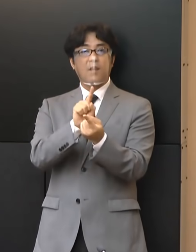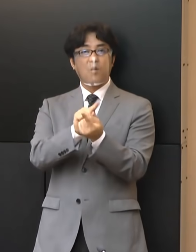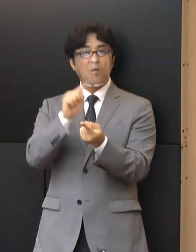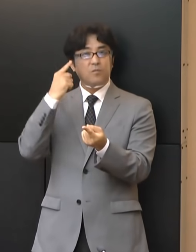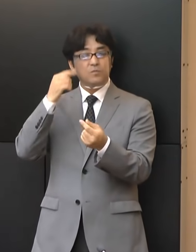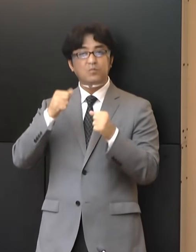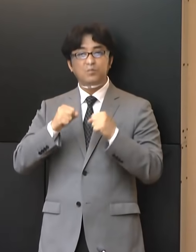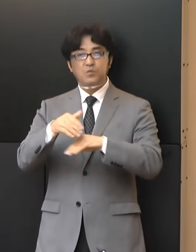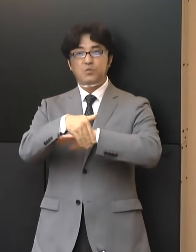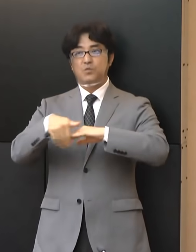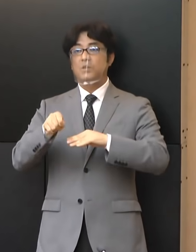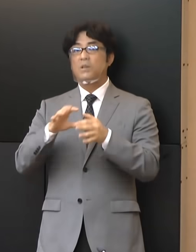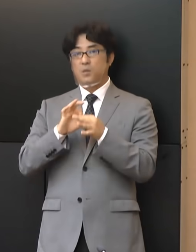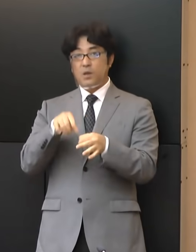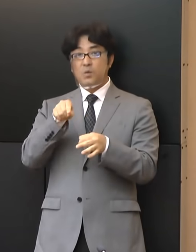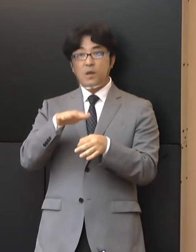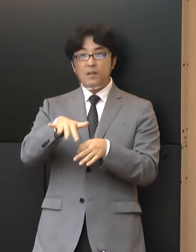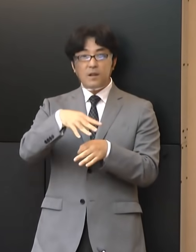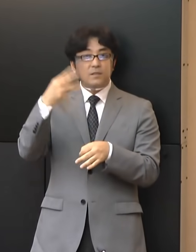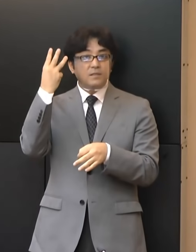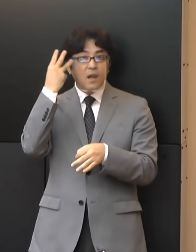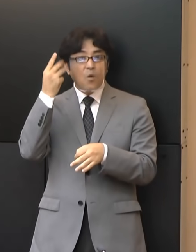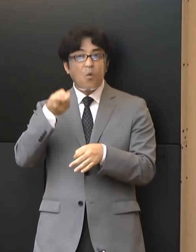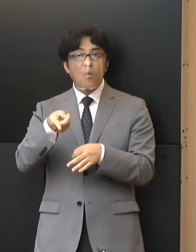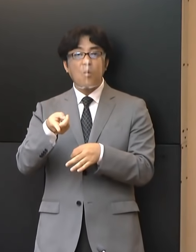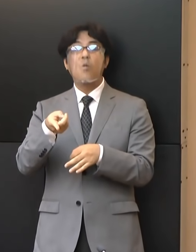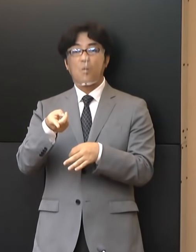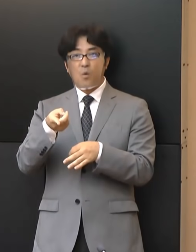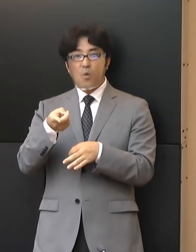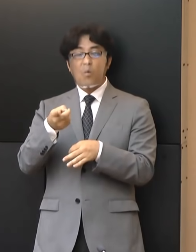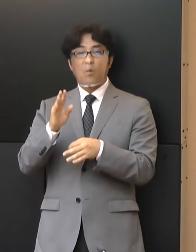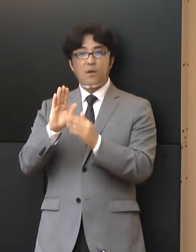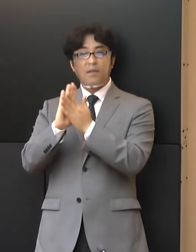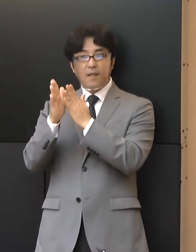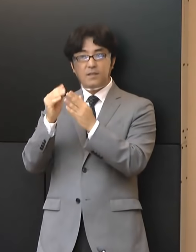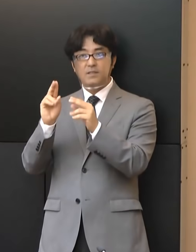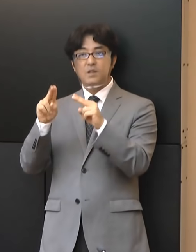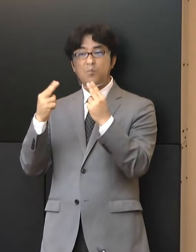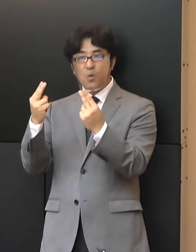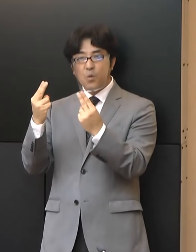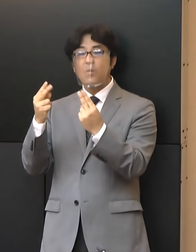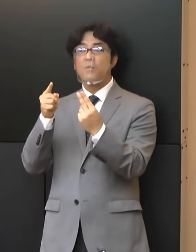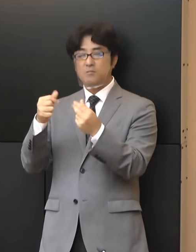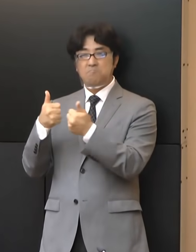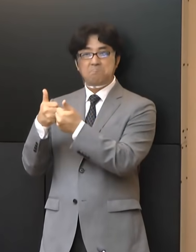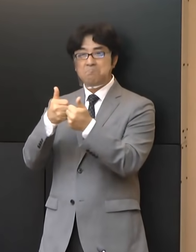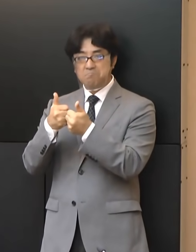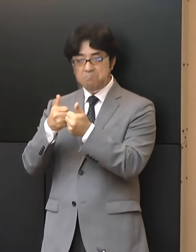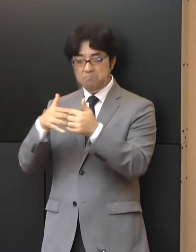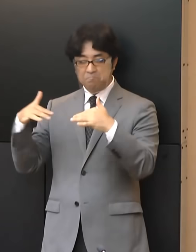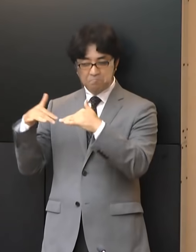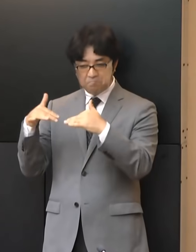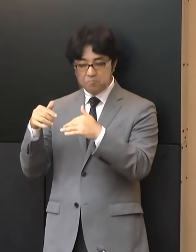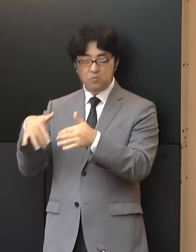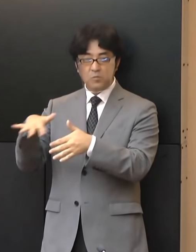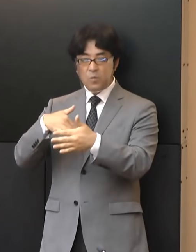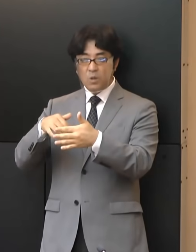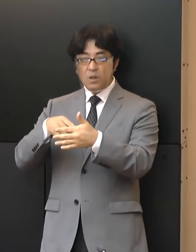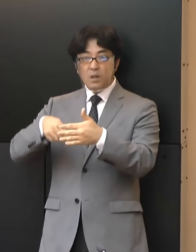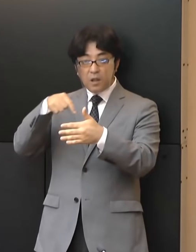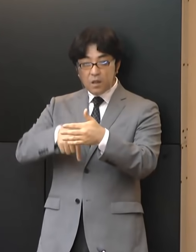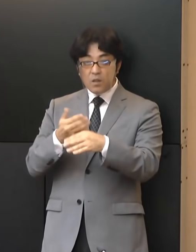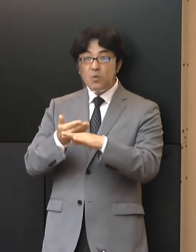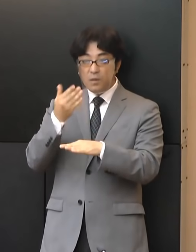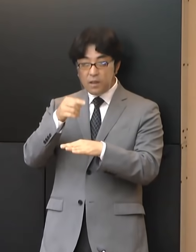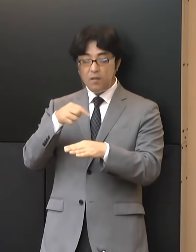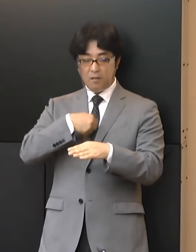ので、それを参考にしながら、県の専門家会議での、議論も踏まえて、私たちの方針として発表、